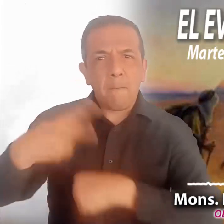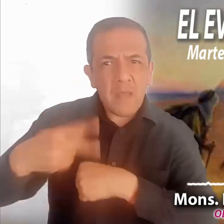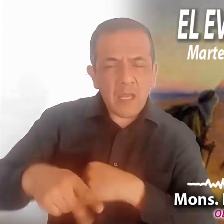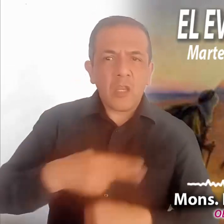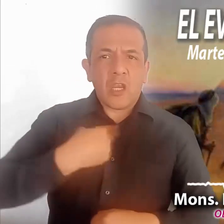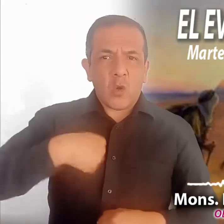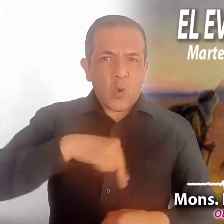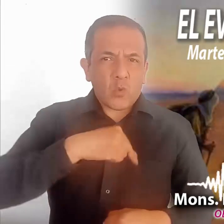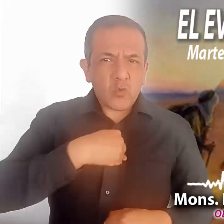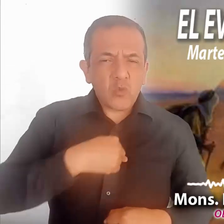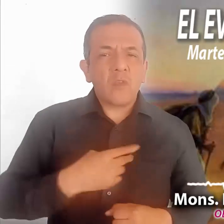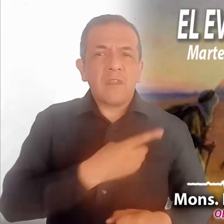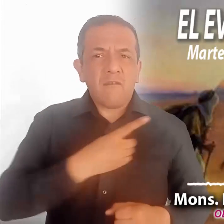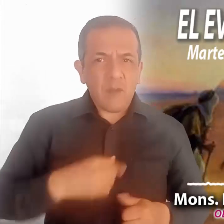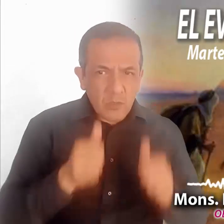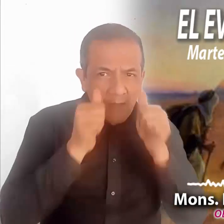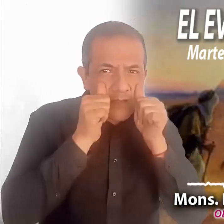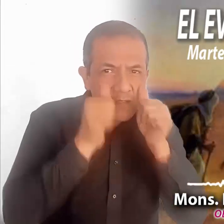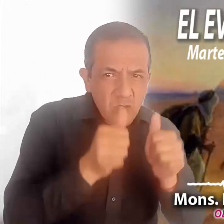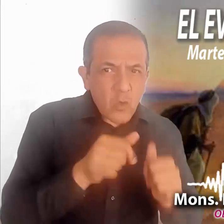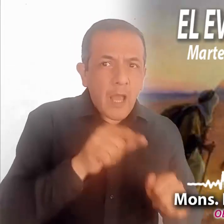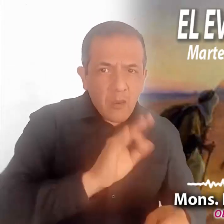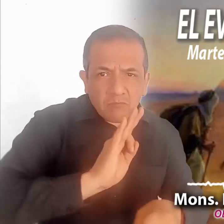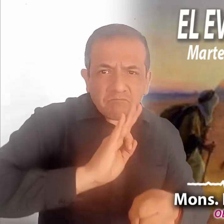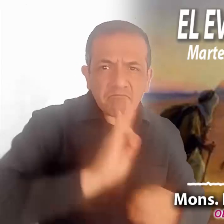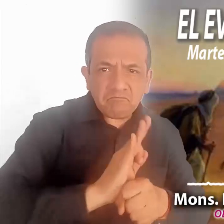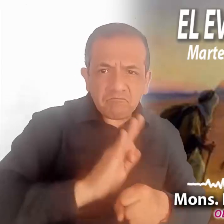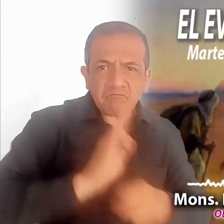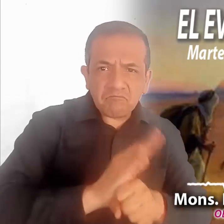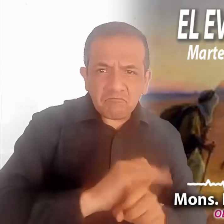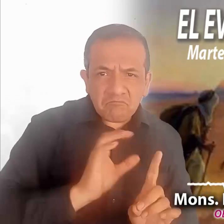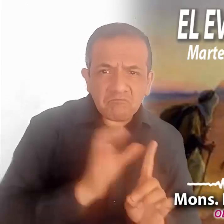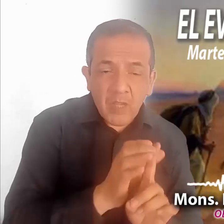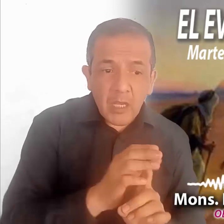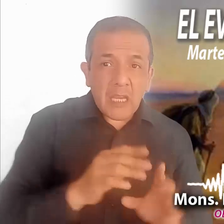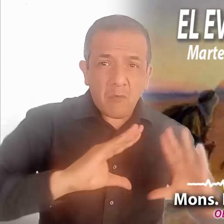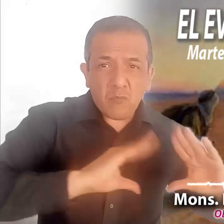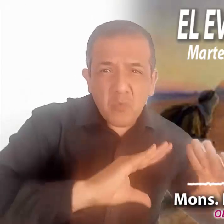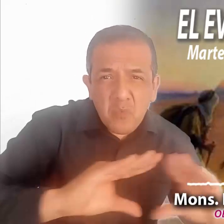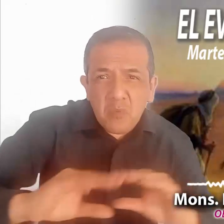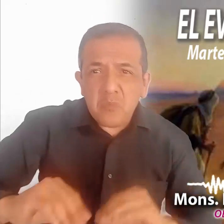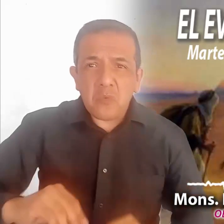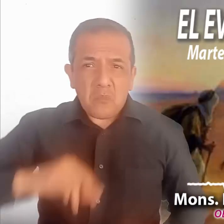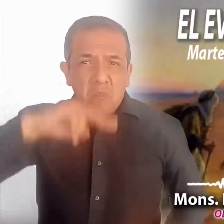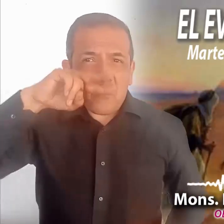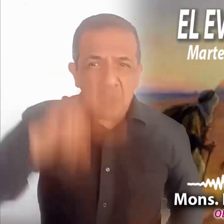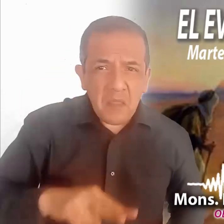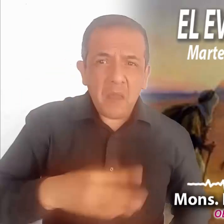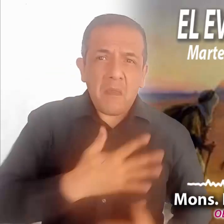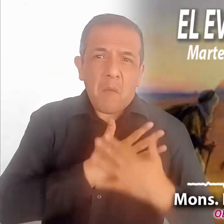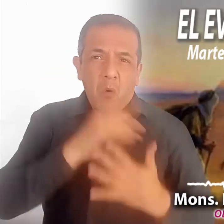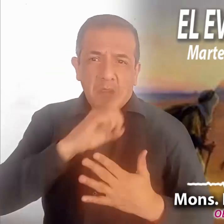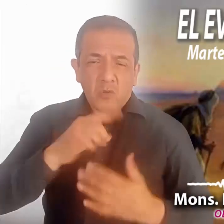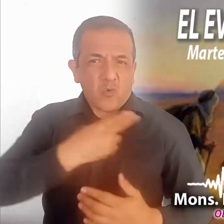nos esmeremos en el cuidado de su educación y protección. Que les enseñemos el verdadero amor de Dios. Que tengamos